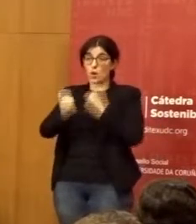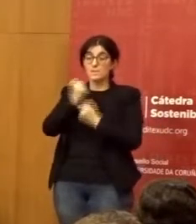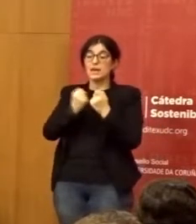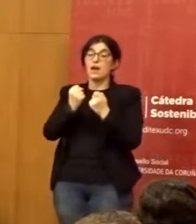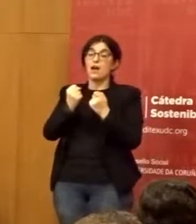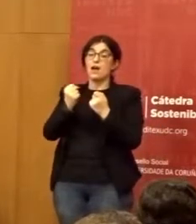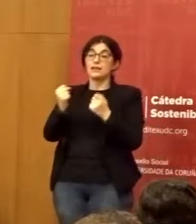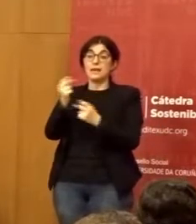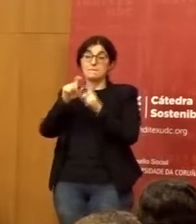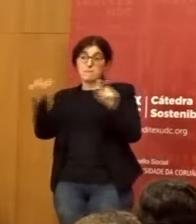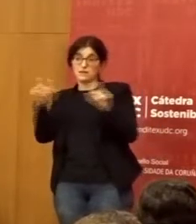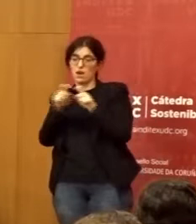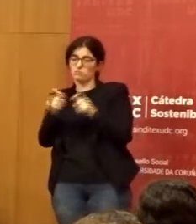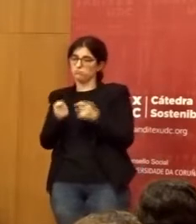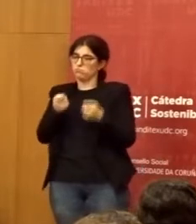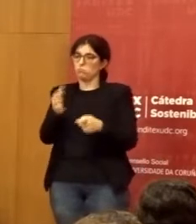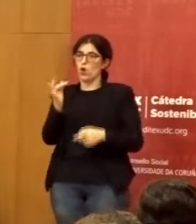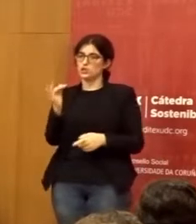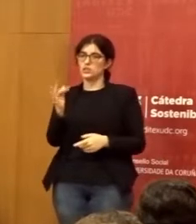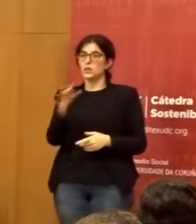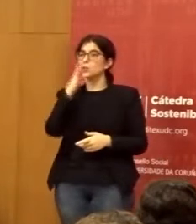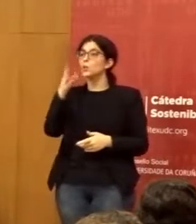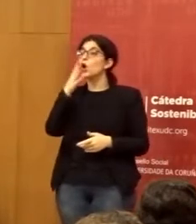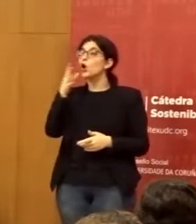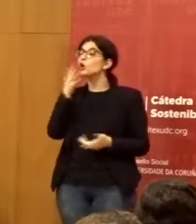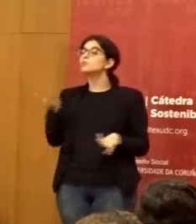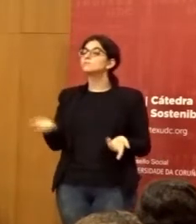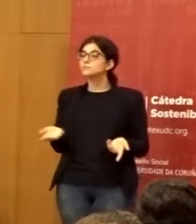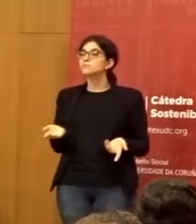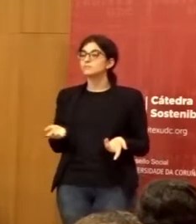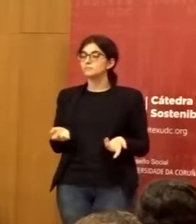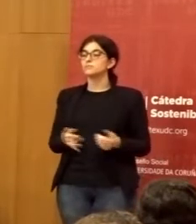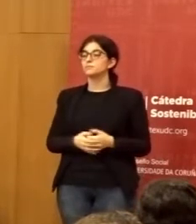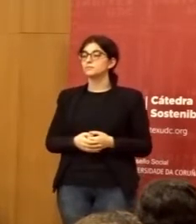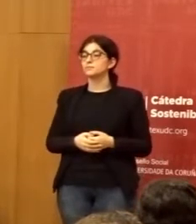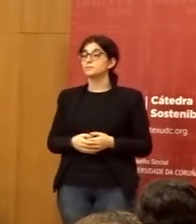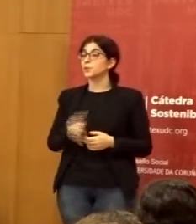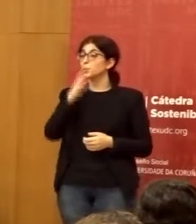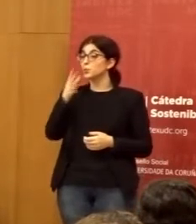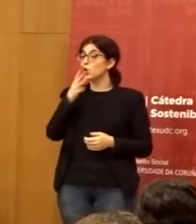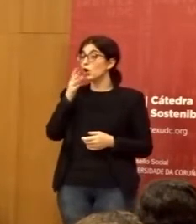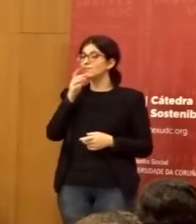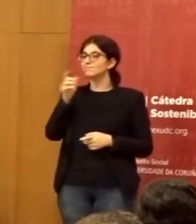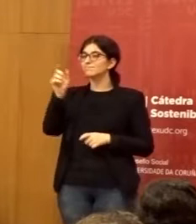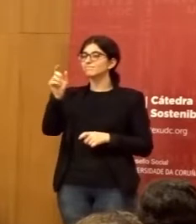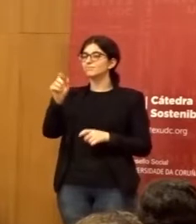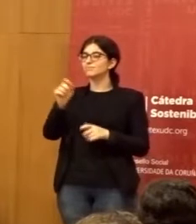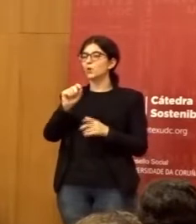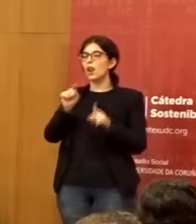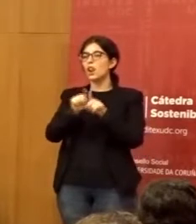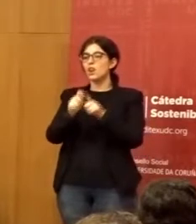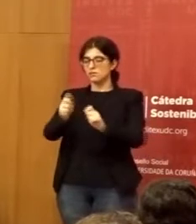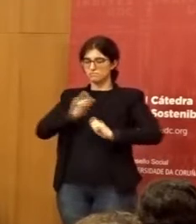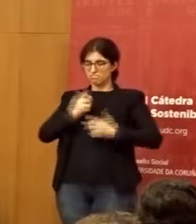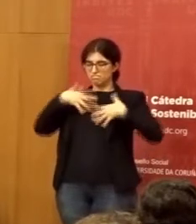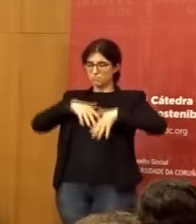por la posibilidad de ver cómo piensan o cómo actúan en lo que podría ser el otro lado, aunque yo creo que todos estamos del mismo